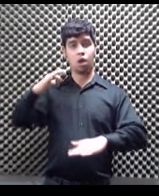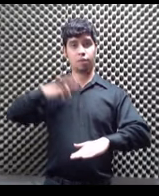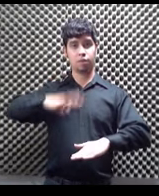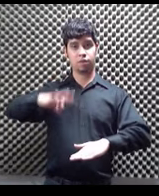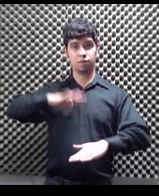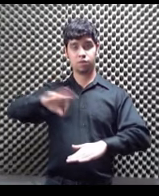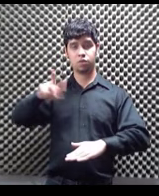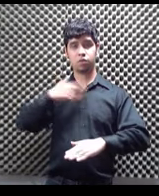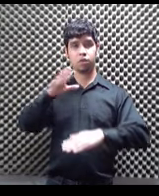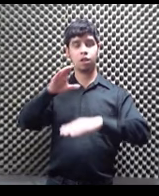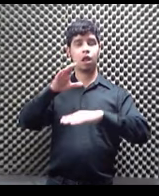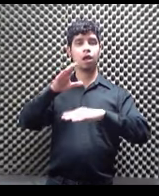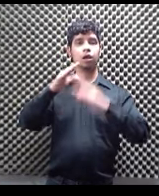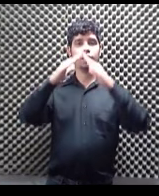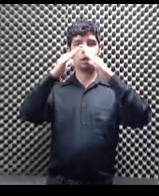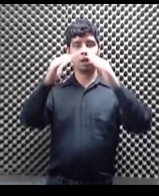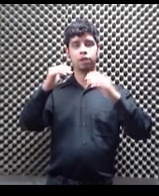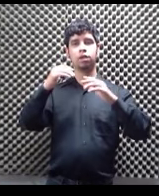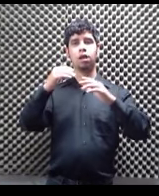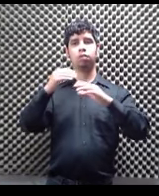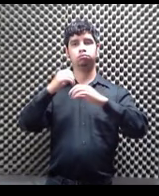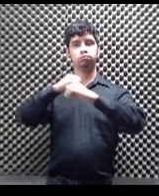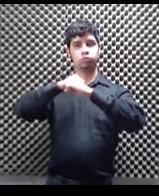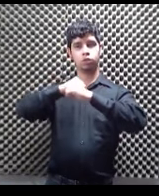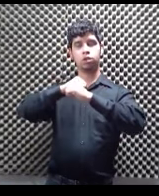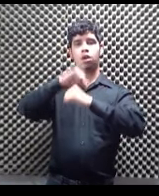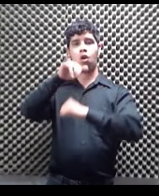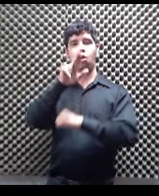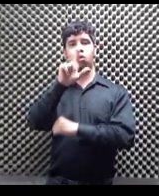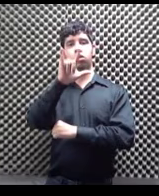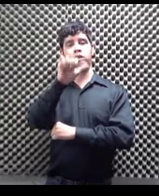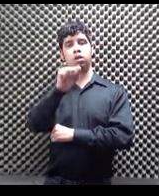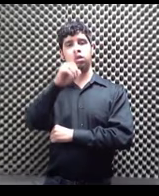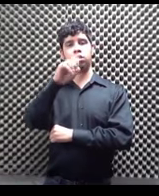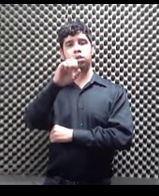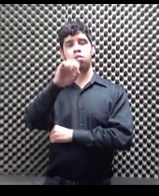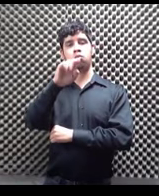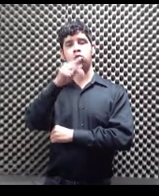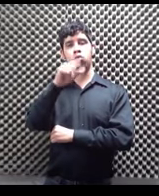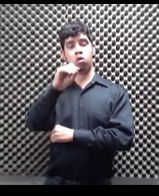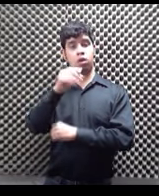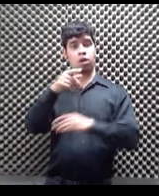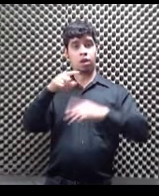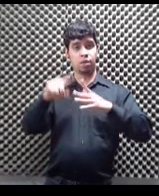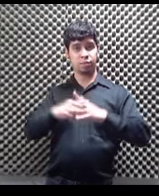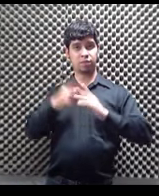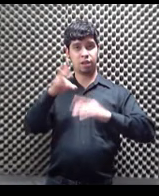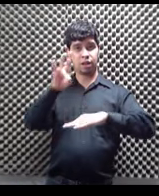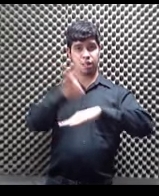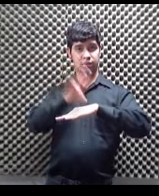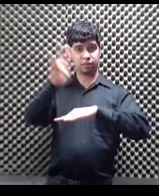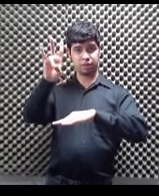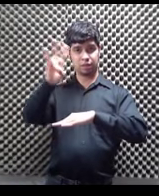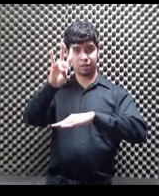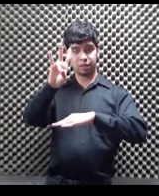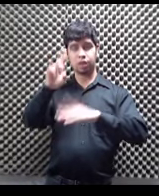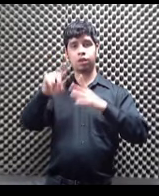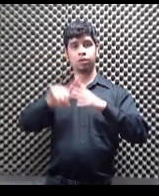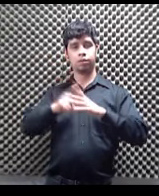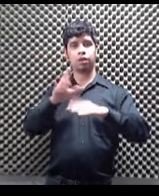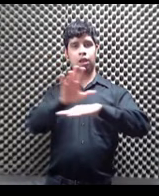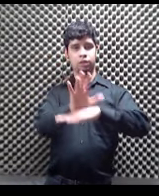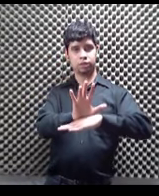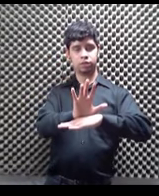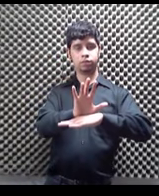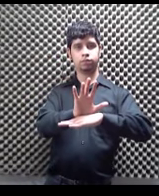la Casa Protegida Julia de Burgos. ¿A qué hora? A las 7 comenzamos en el cine.